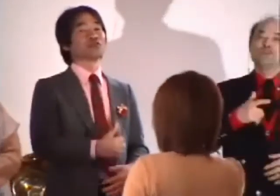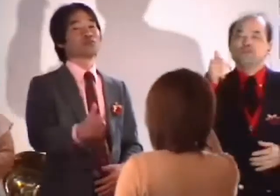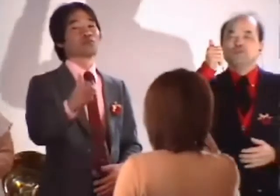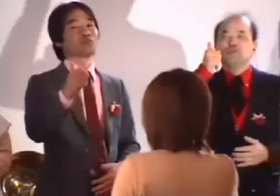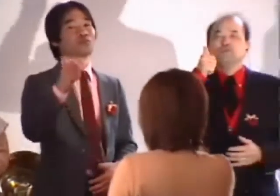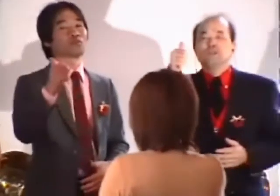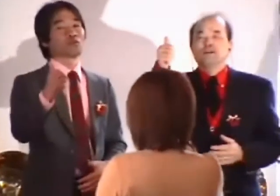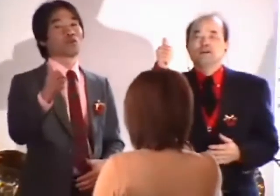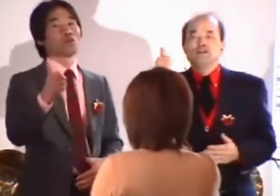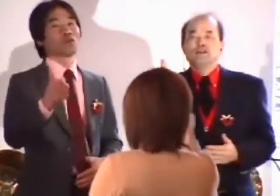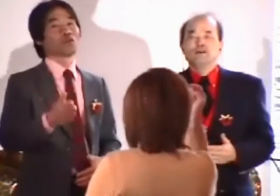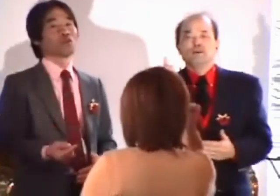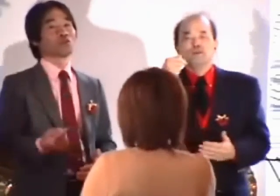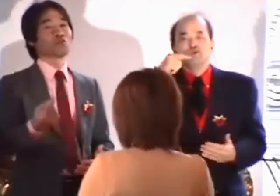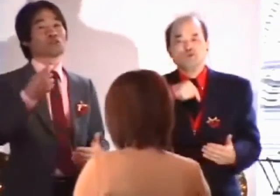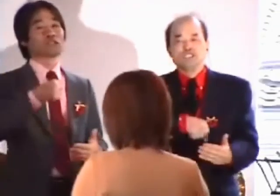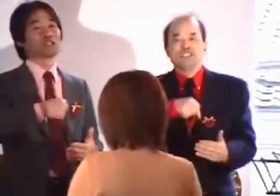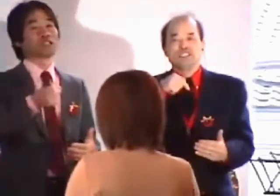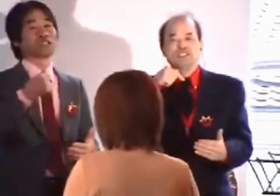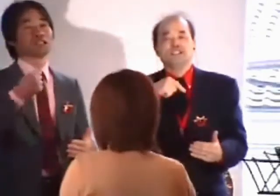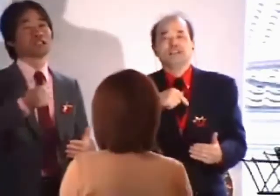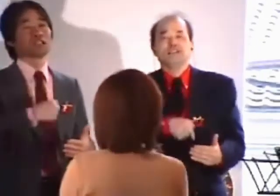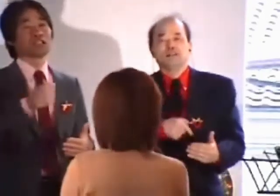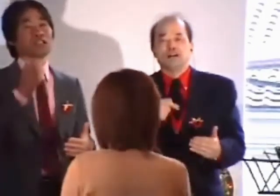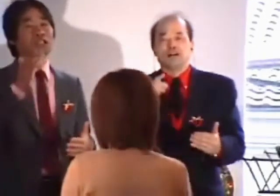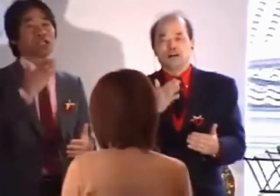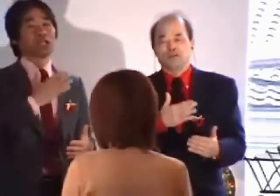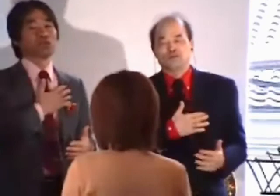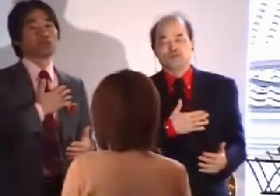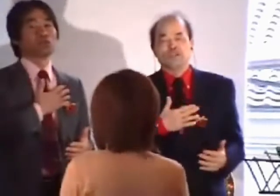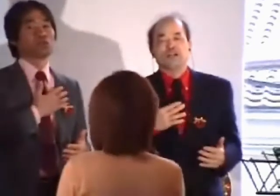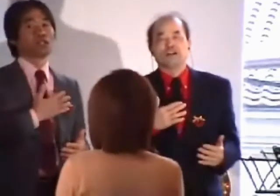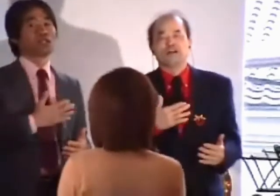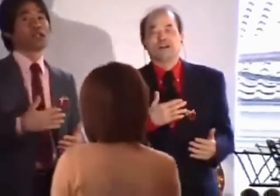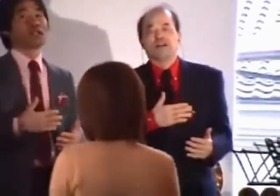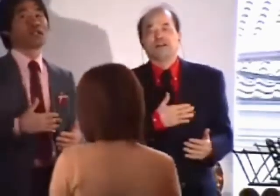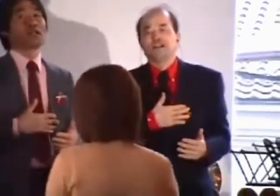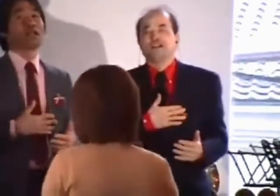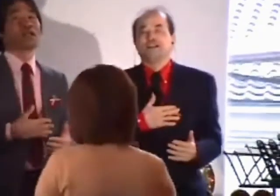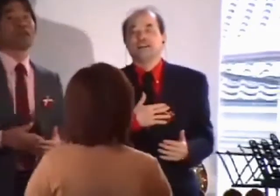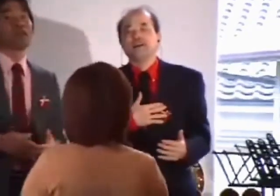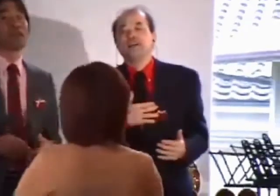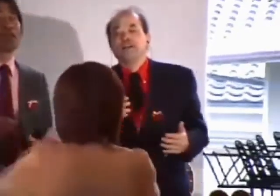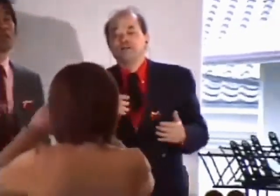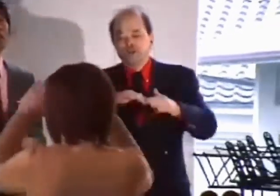うちにあるならすべてが